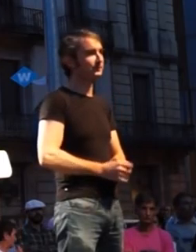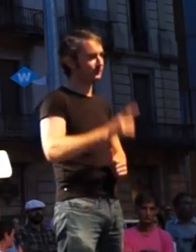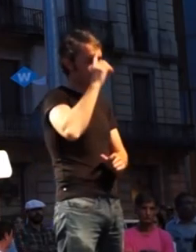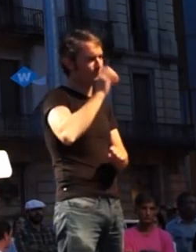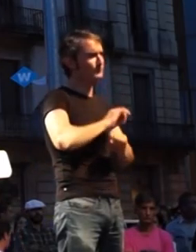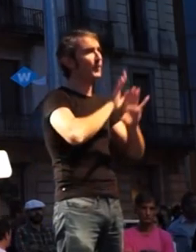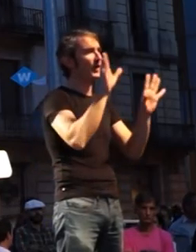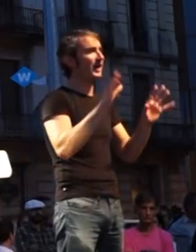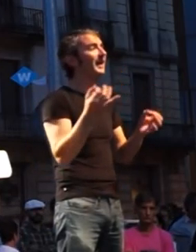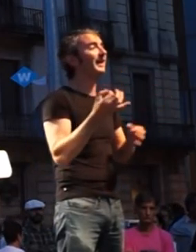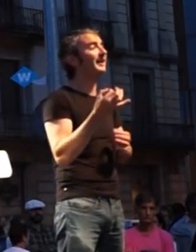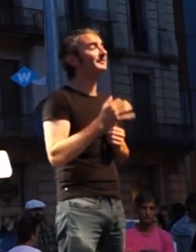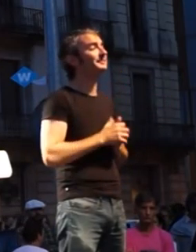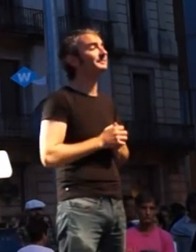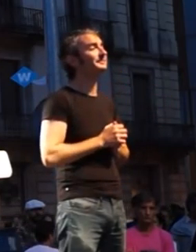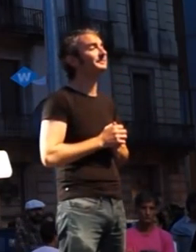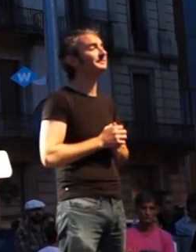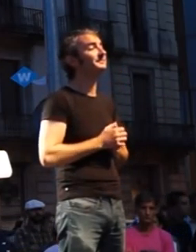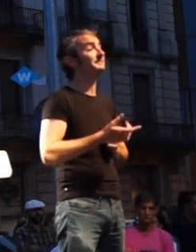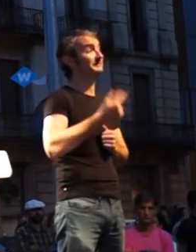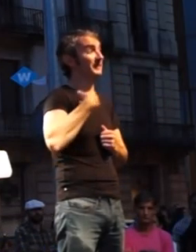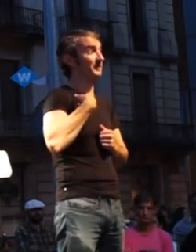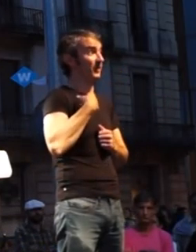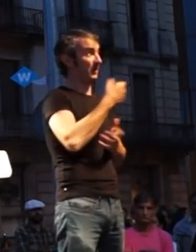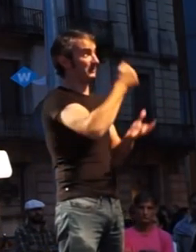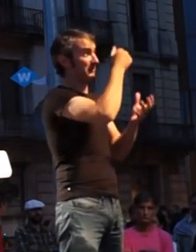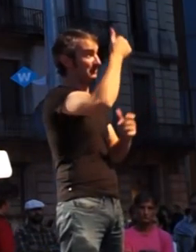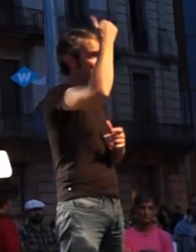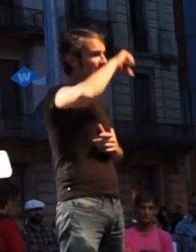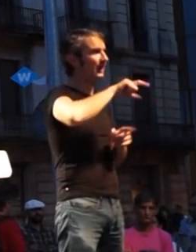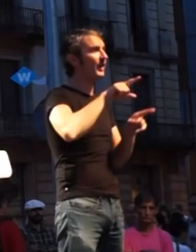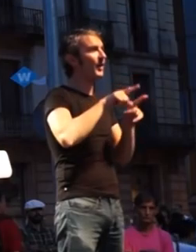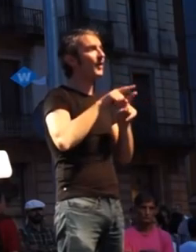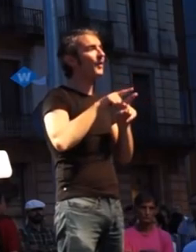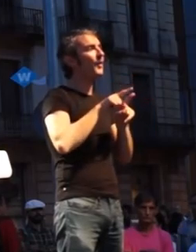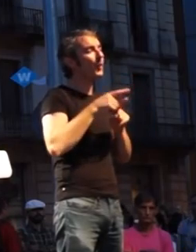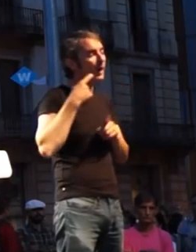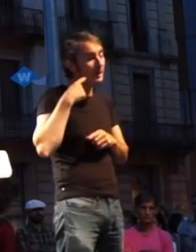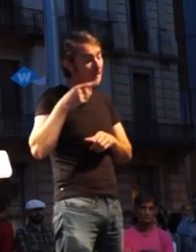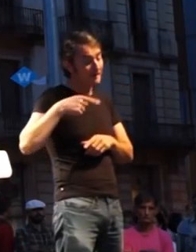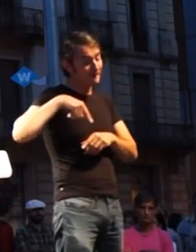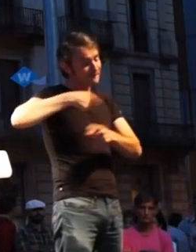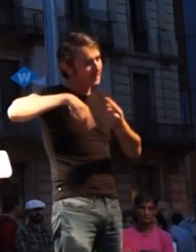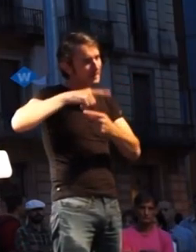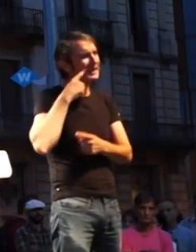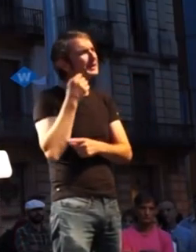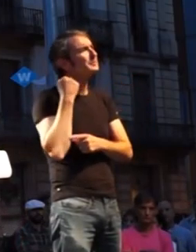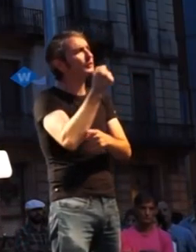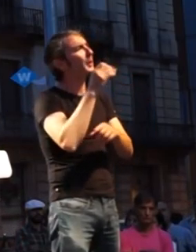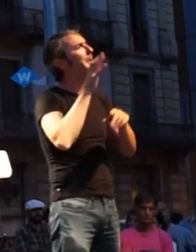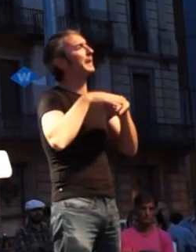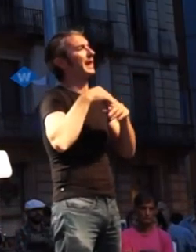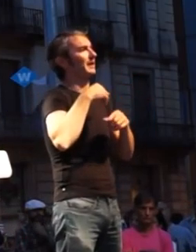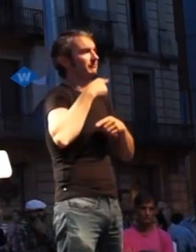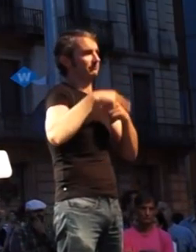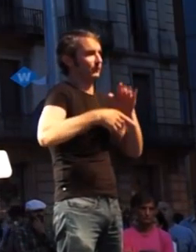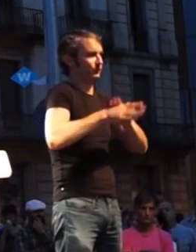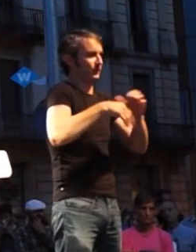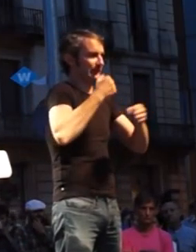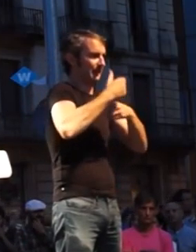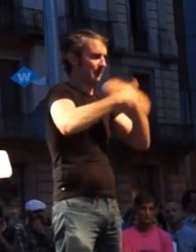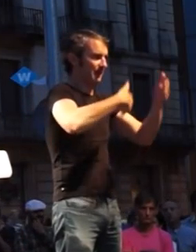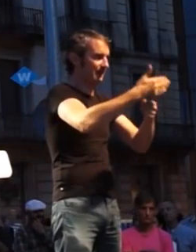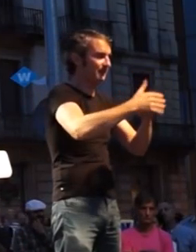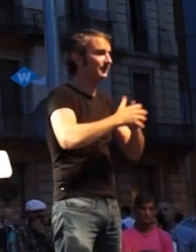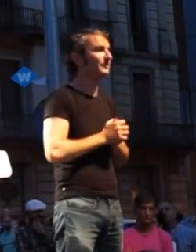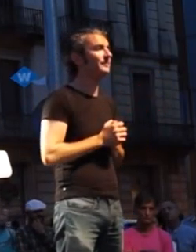Es fa evident que sota el capitalisme patriarcal la família esdevé el suport bàsic per l'organització capitalista del treball. I